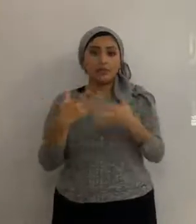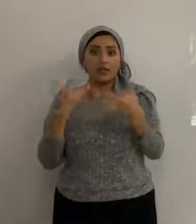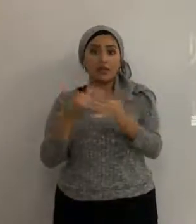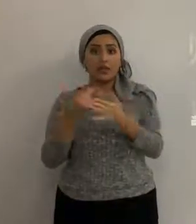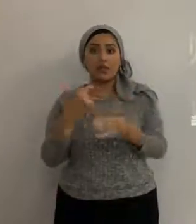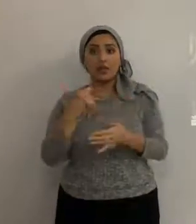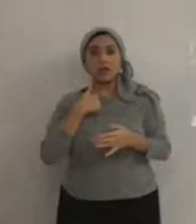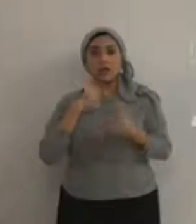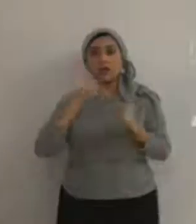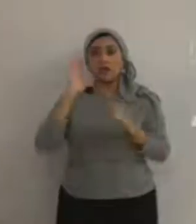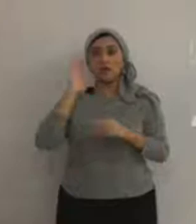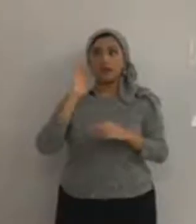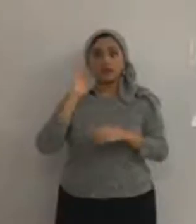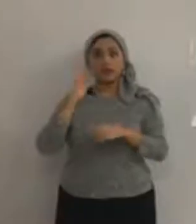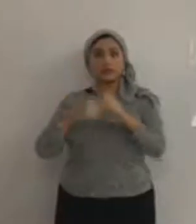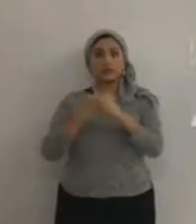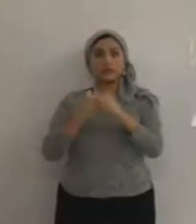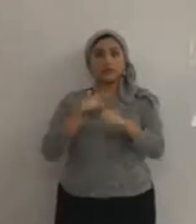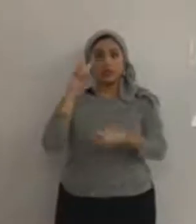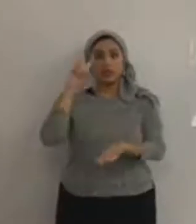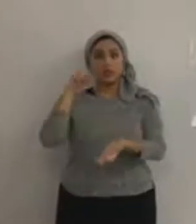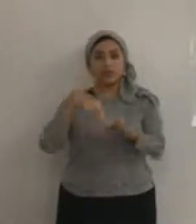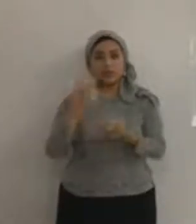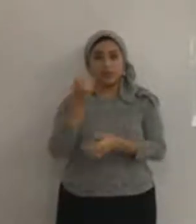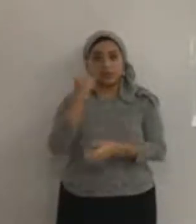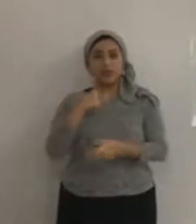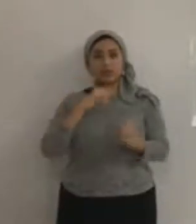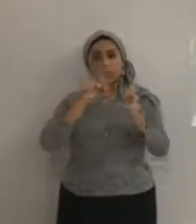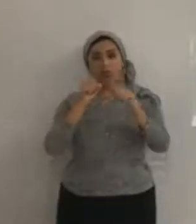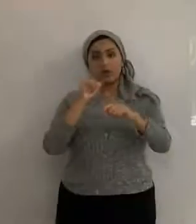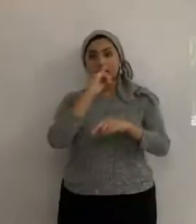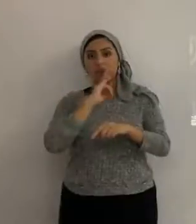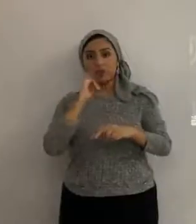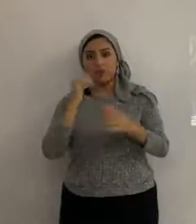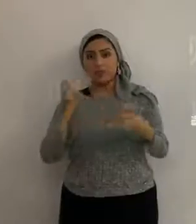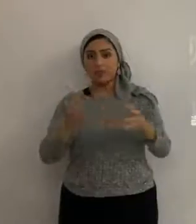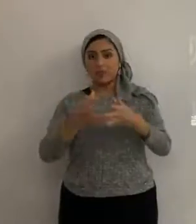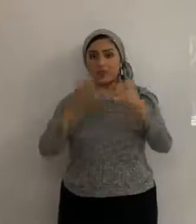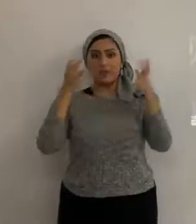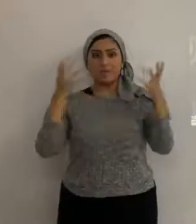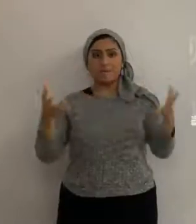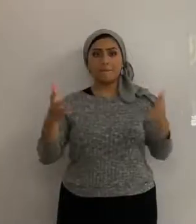año 2011, y bueno, eran cantidad de turistas a más no poder.